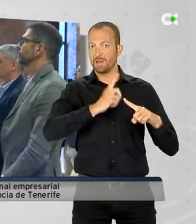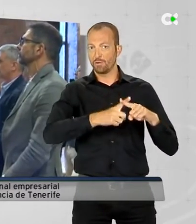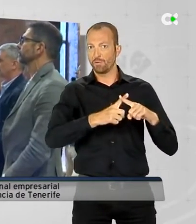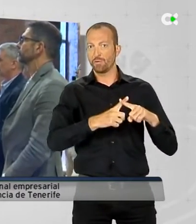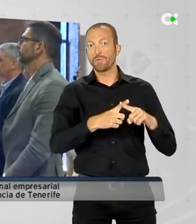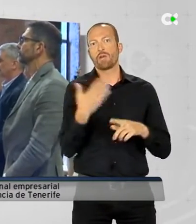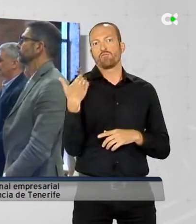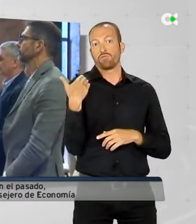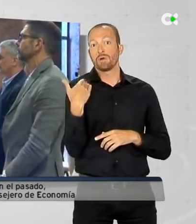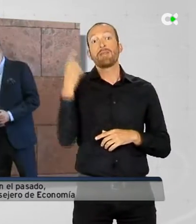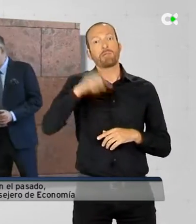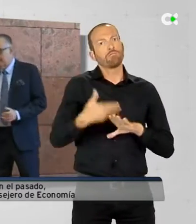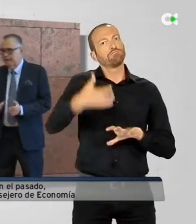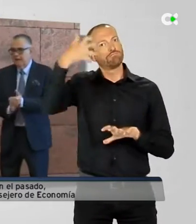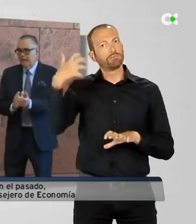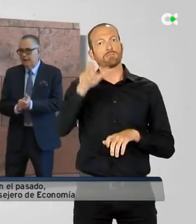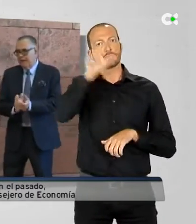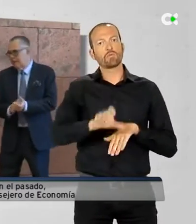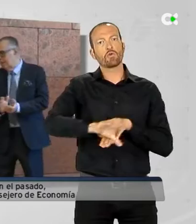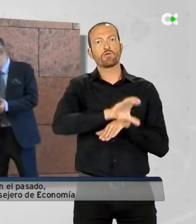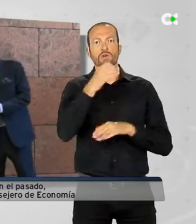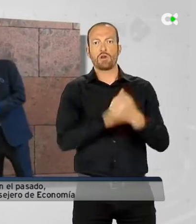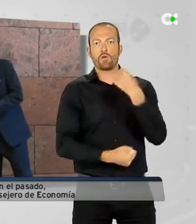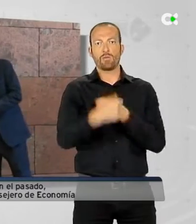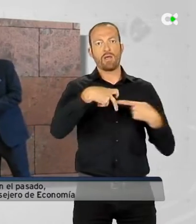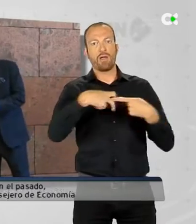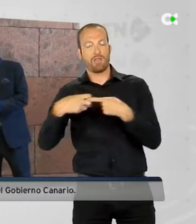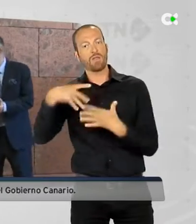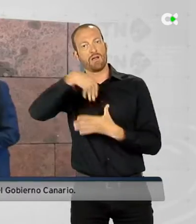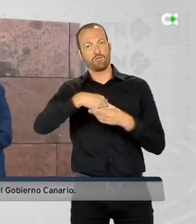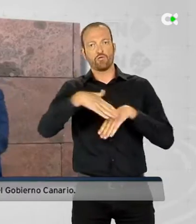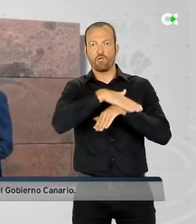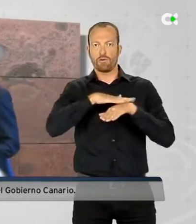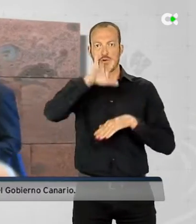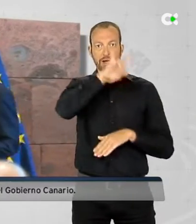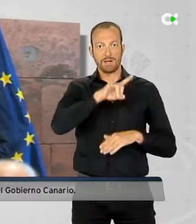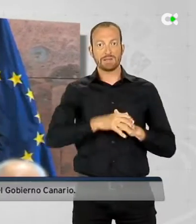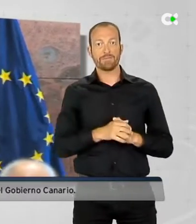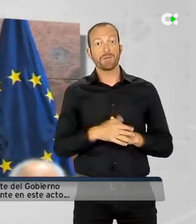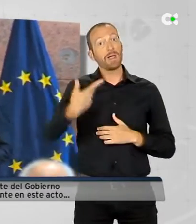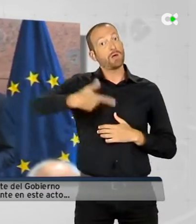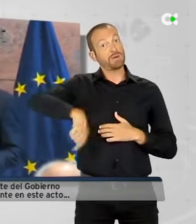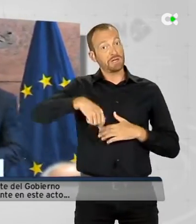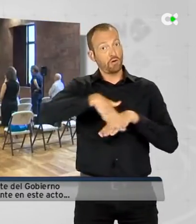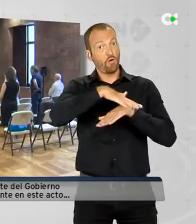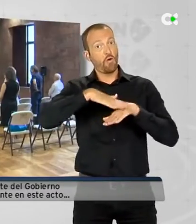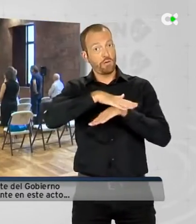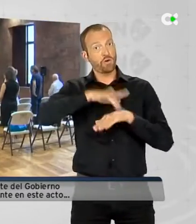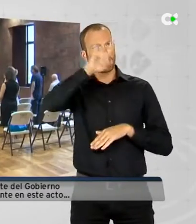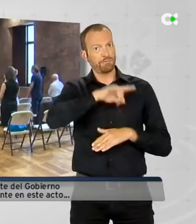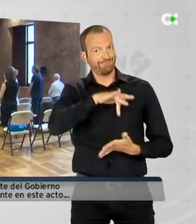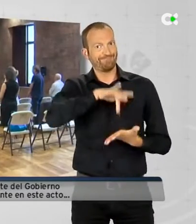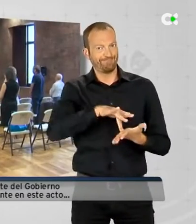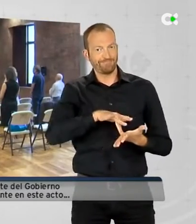de Tenerife y que en el pasado llegó a ser consejero de Economía y Hacienda en el gobierno canario. El presidente del gobierno estuvo